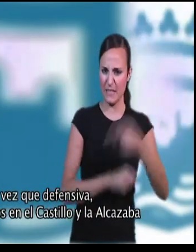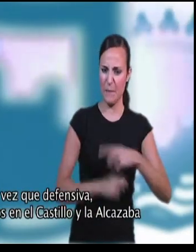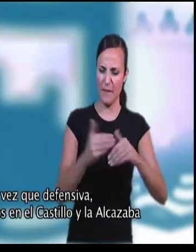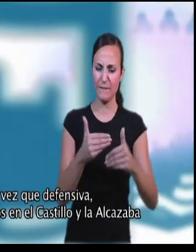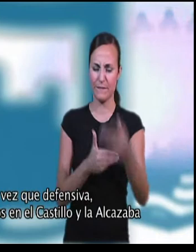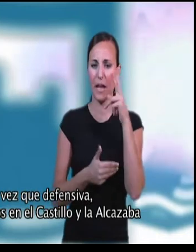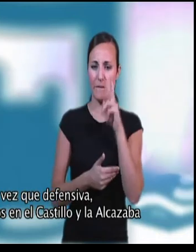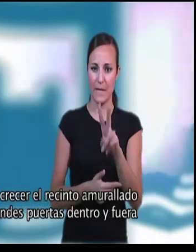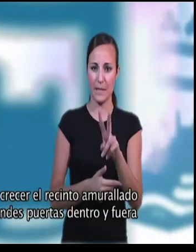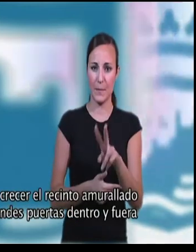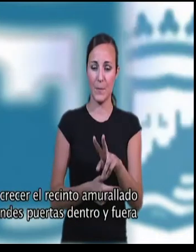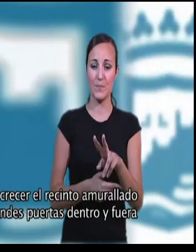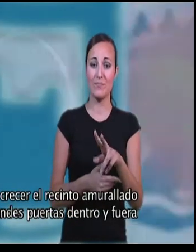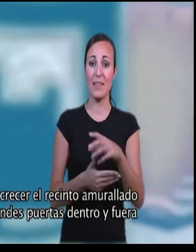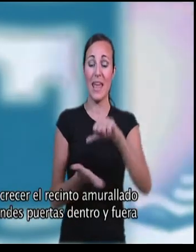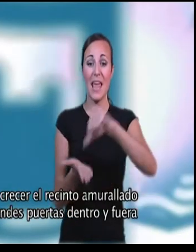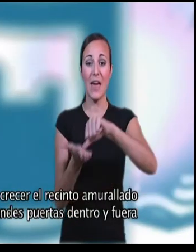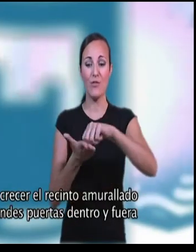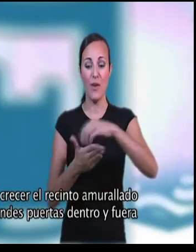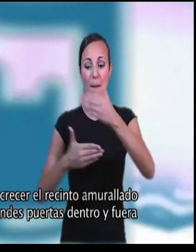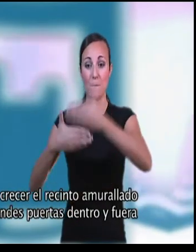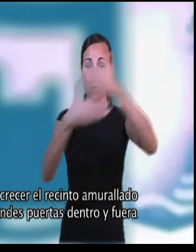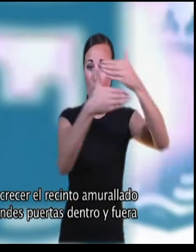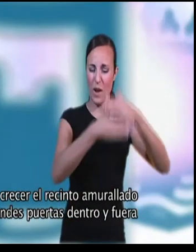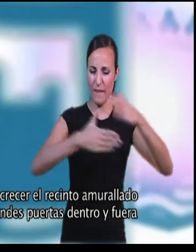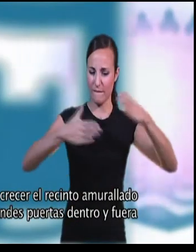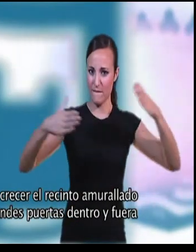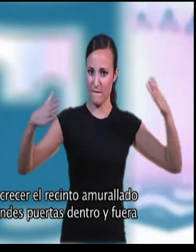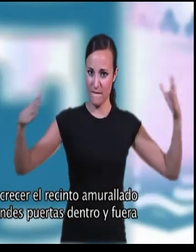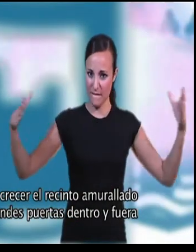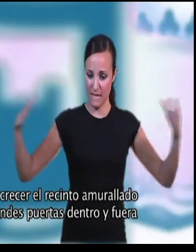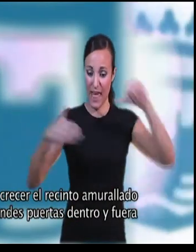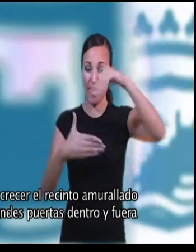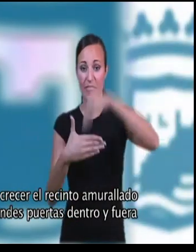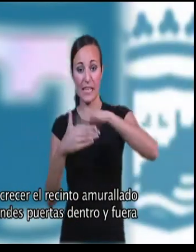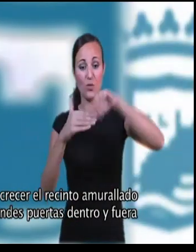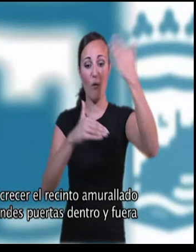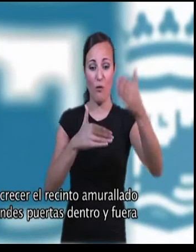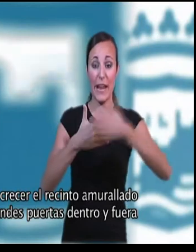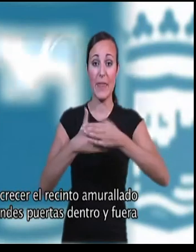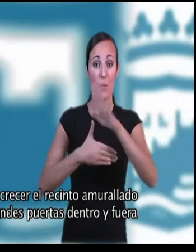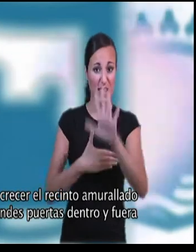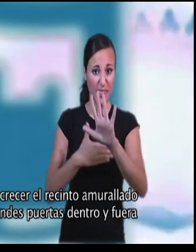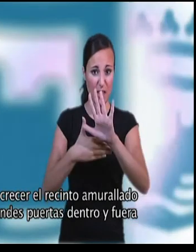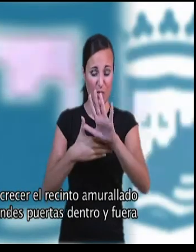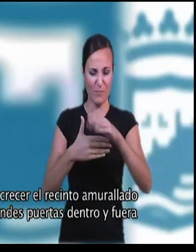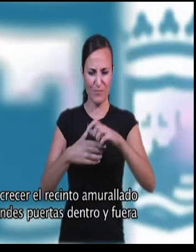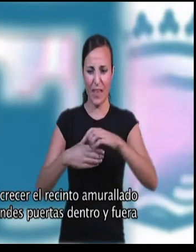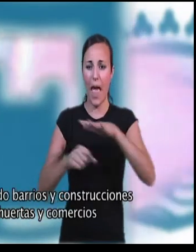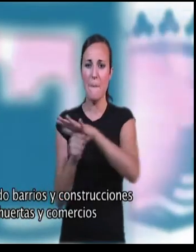y la alcazaba. La capital ve crecer el recinto amurallado, y tanto dentro como fuera de sus 5 grandes puertas van